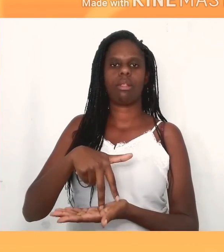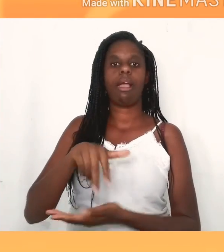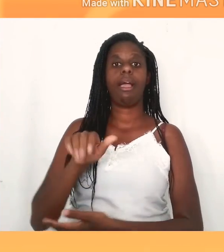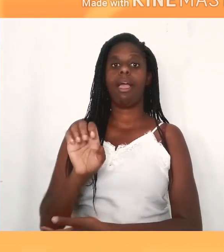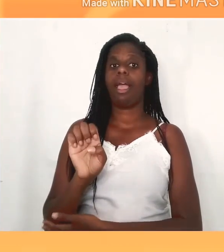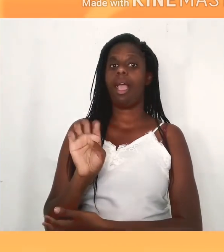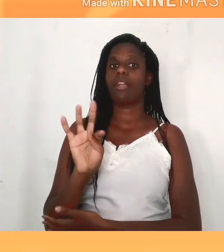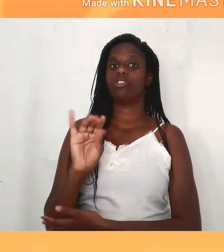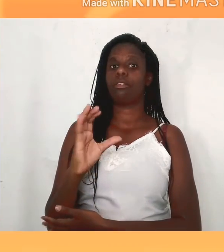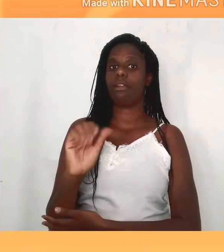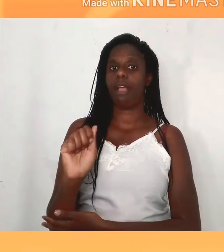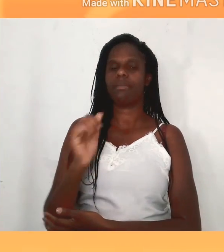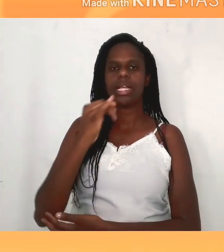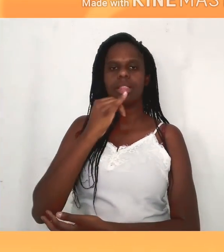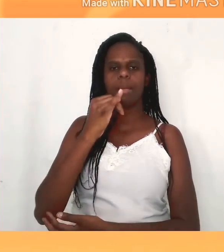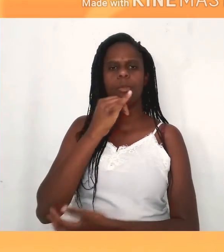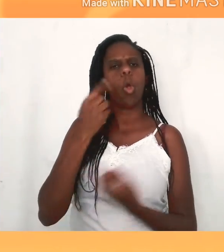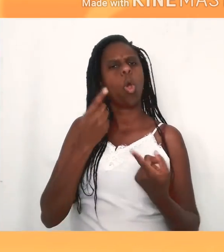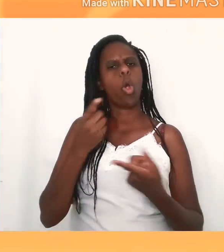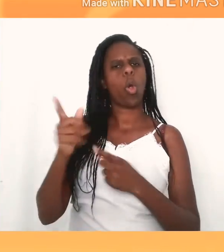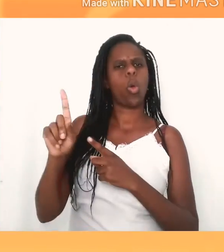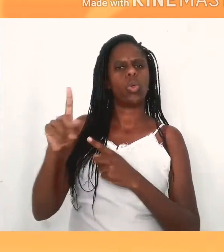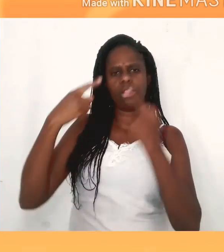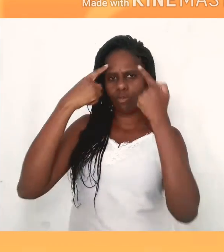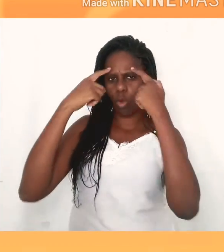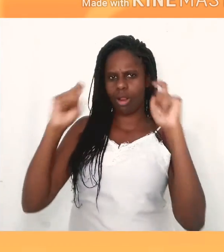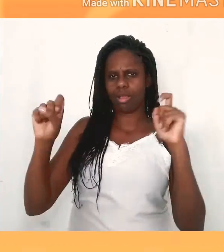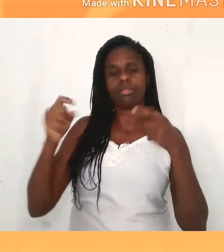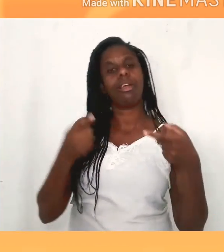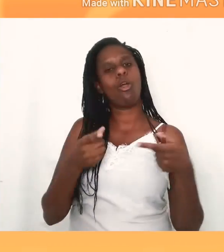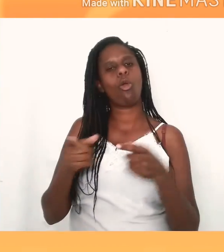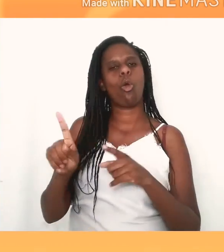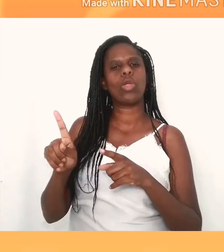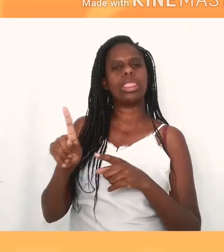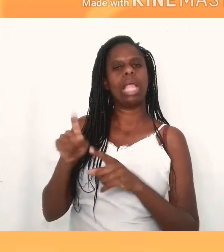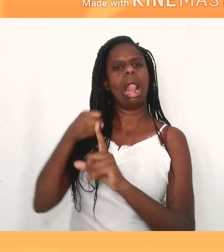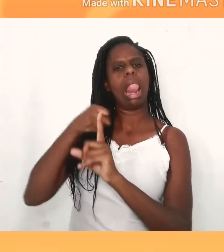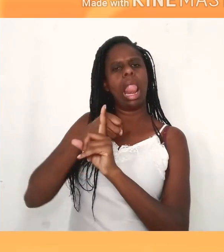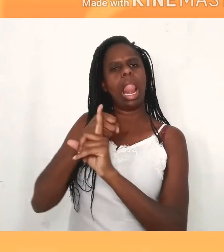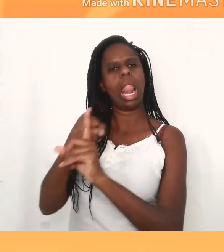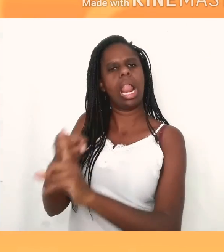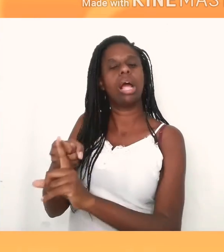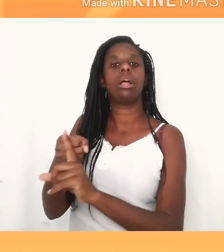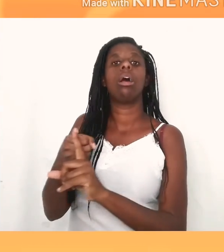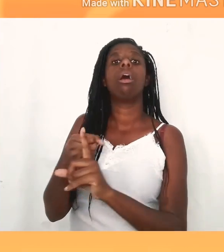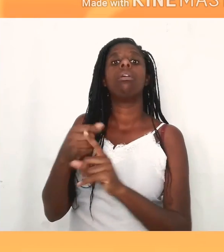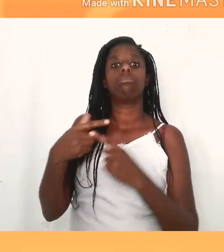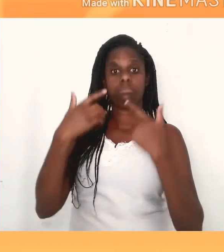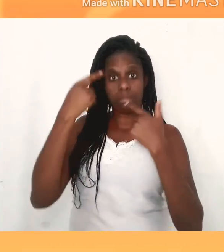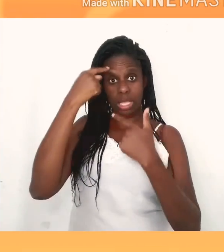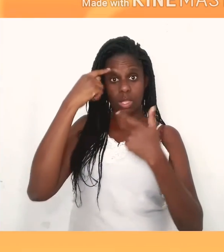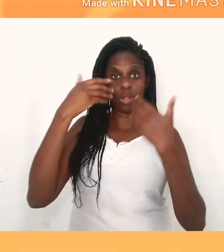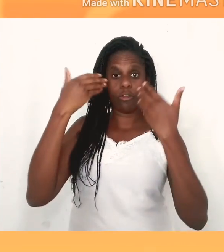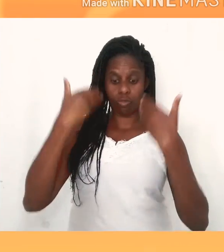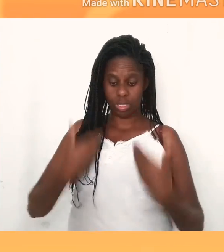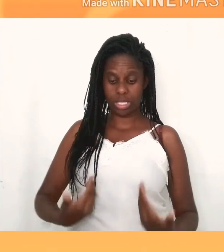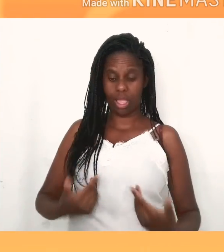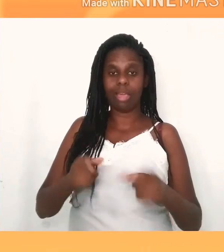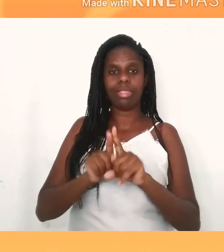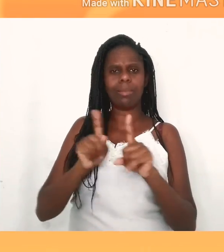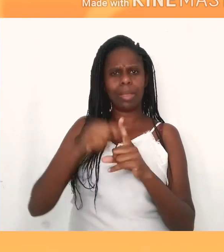ética, baseada na não violência, né, na não agressão, com você mesmo e também com o meio